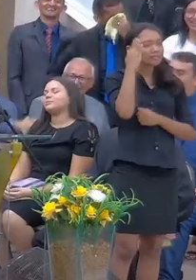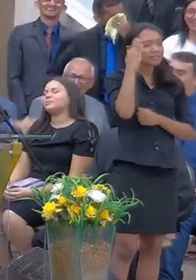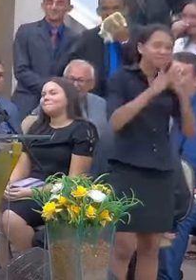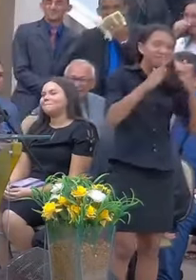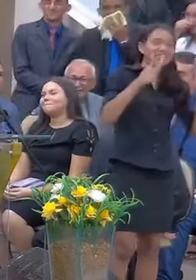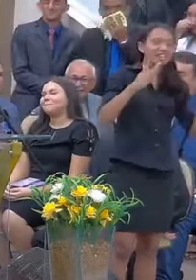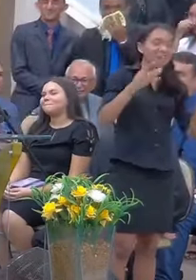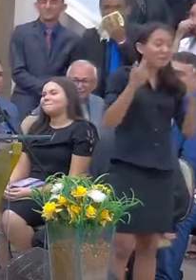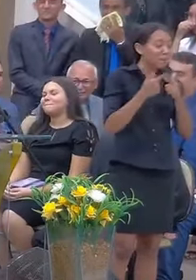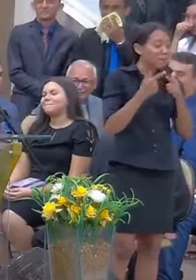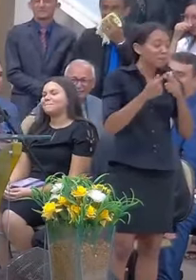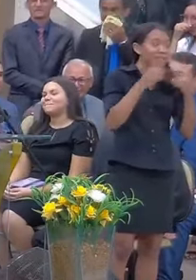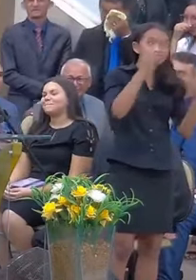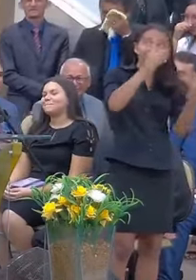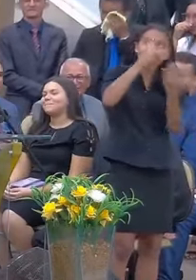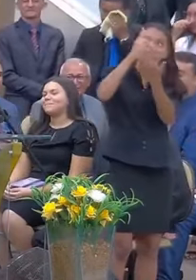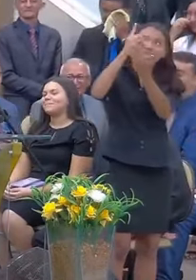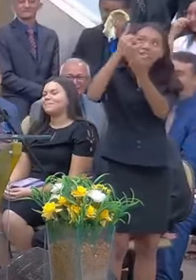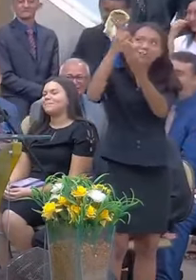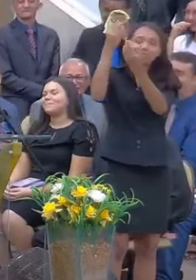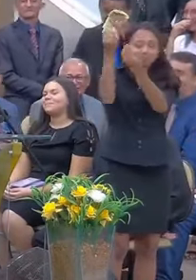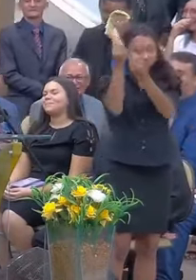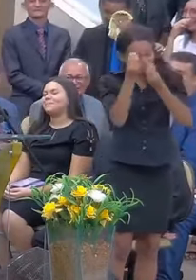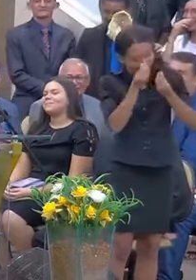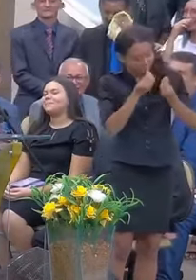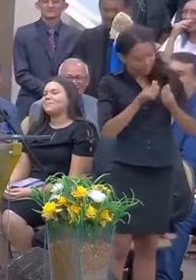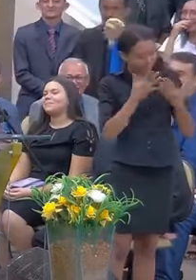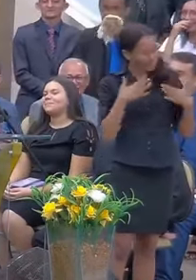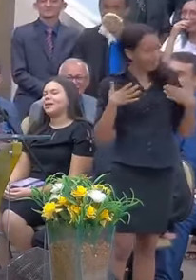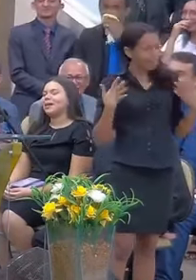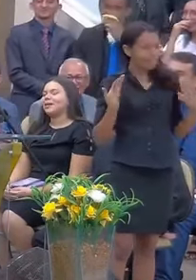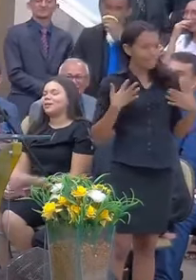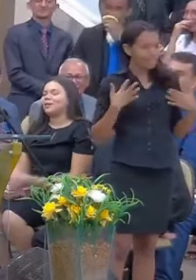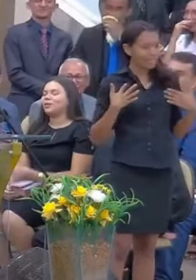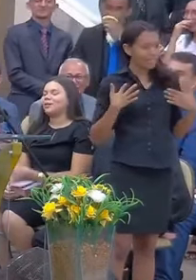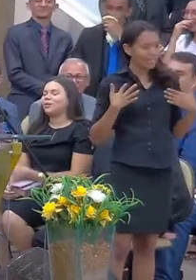A alegria que eu vou dar, ninguém arranca.